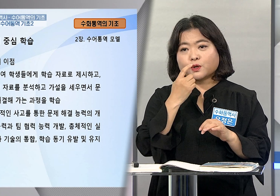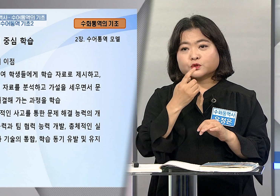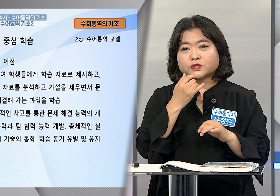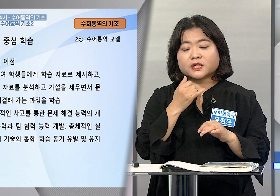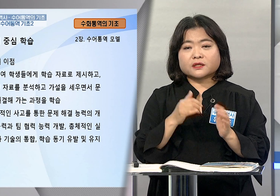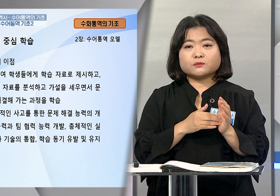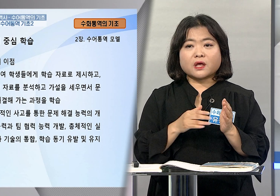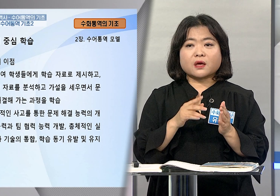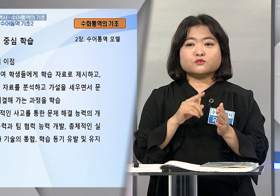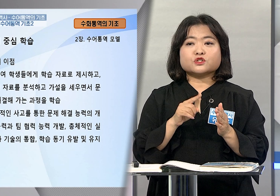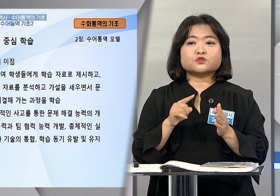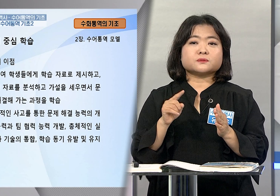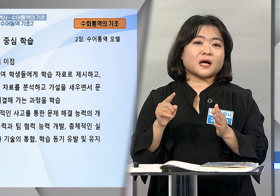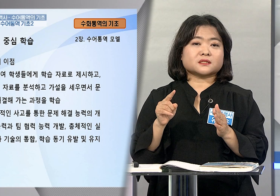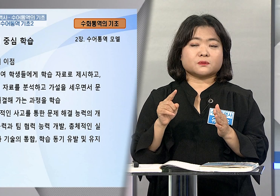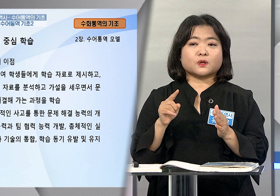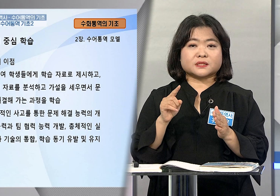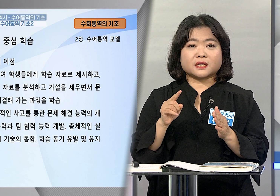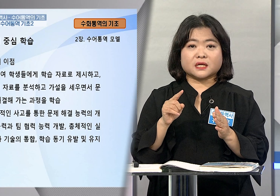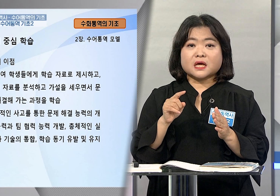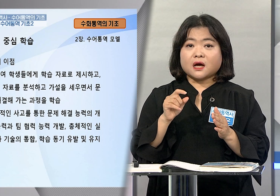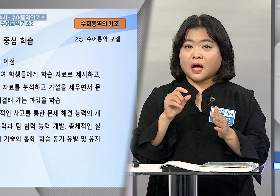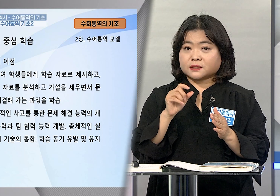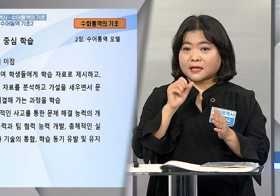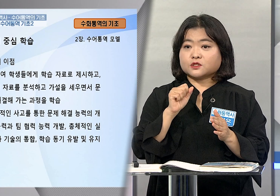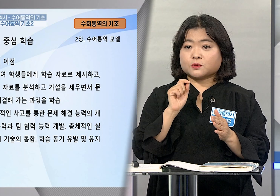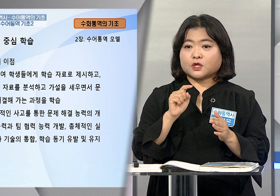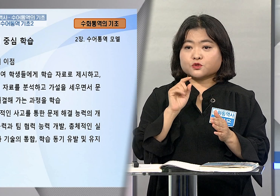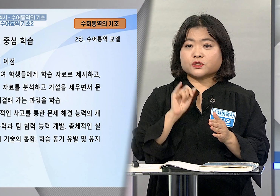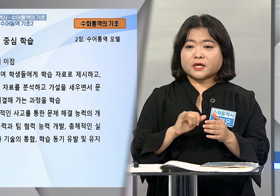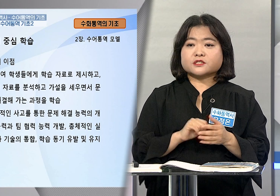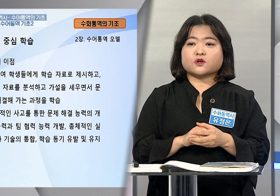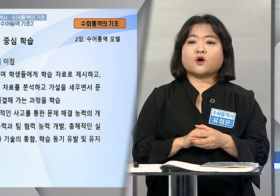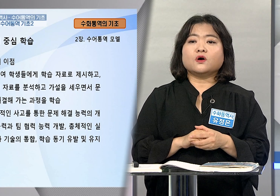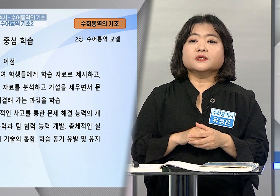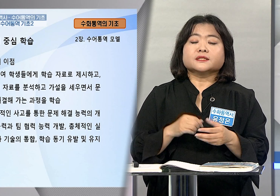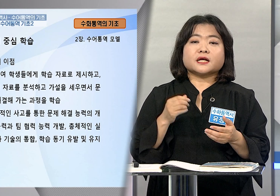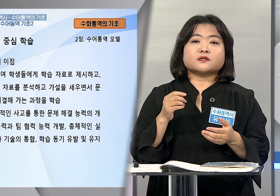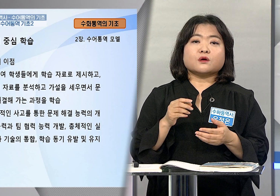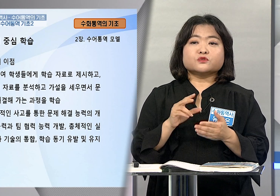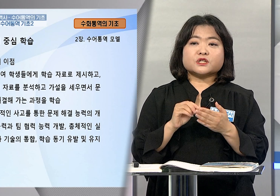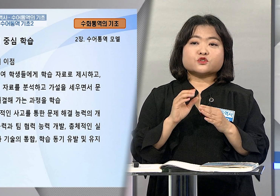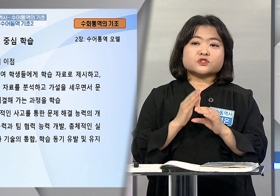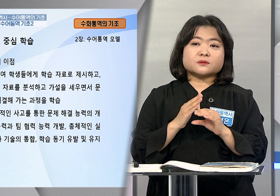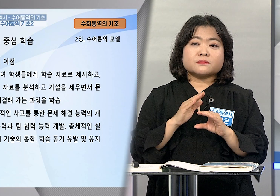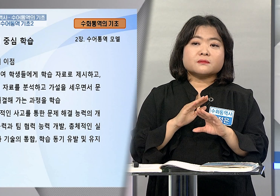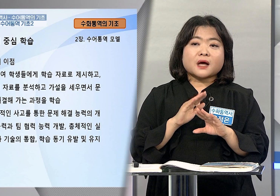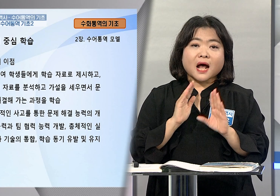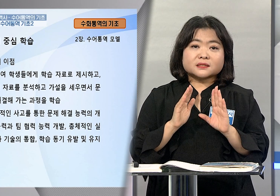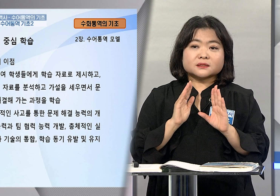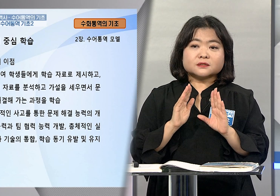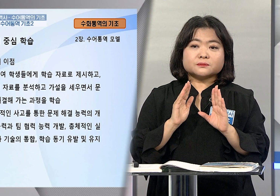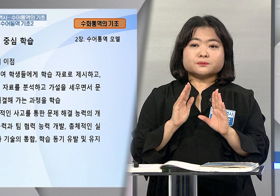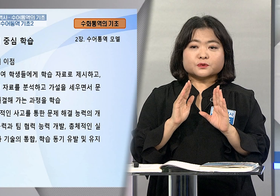수 있기 때문에 문제중심 학습이 굉장히 장점이 될 수 있겠죠. 그래서 문제중심